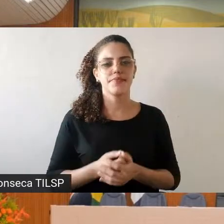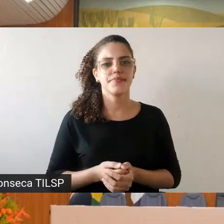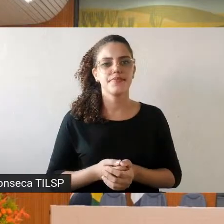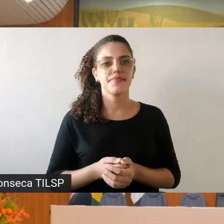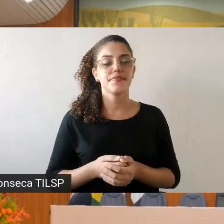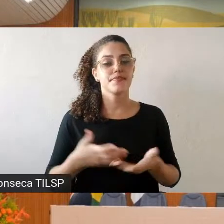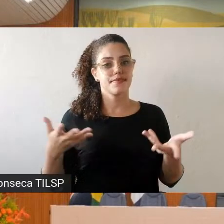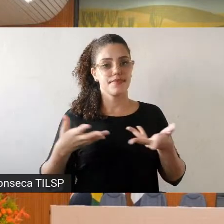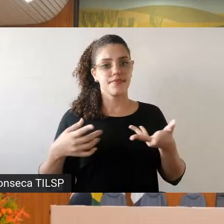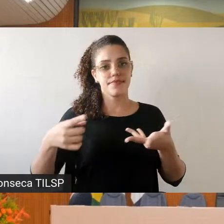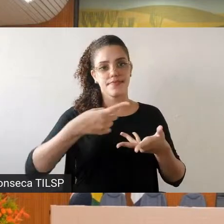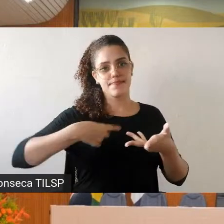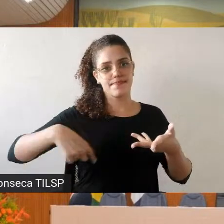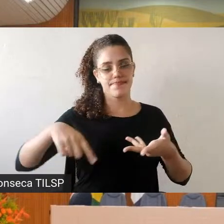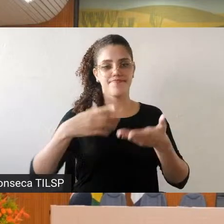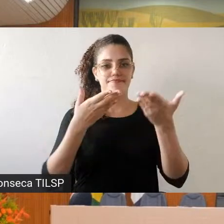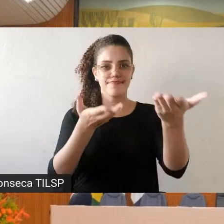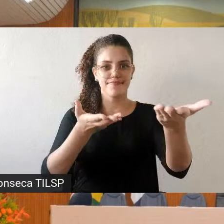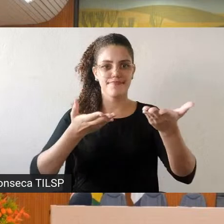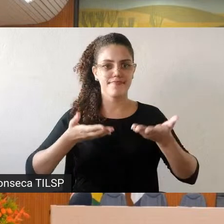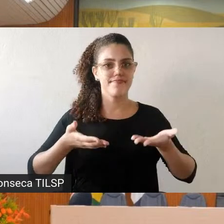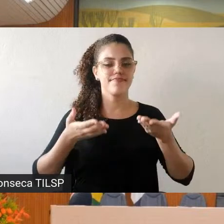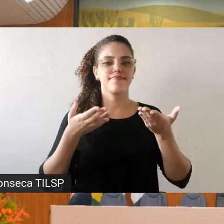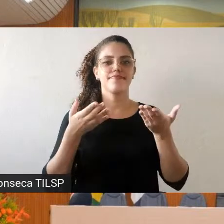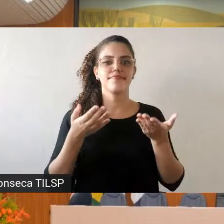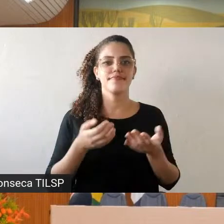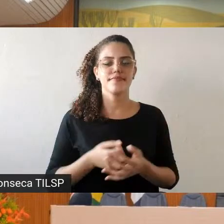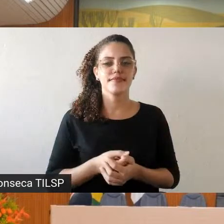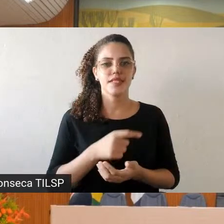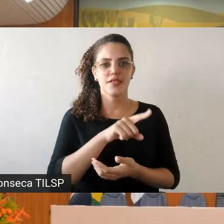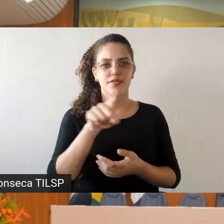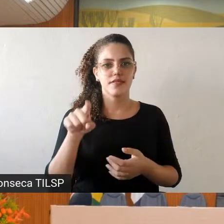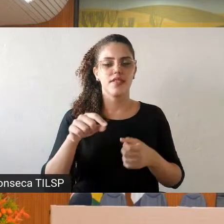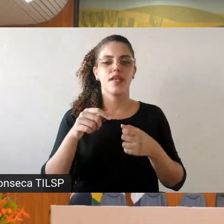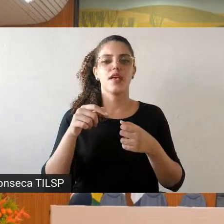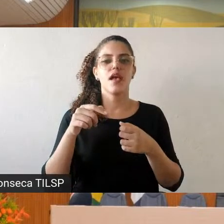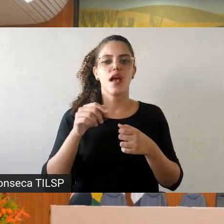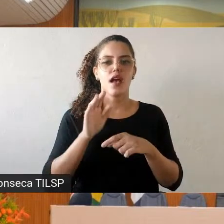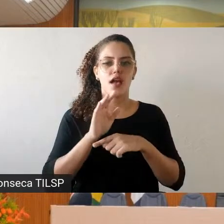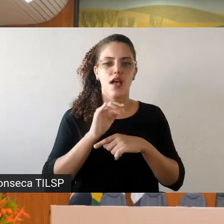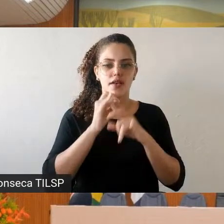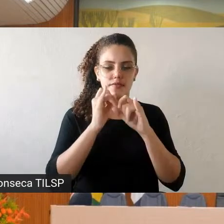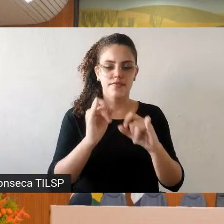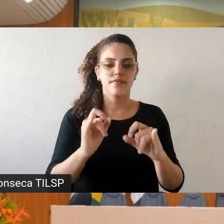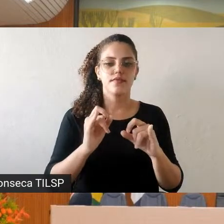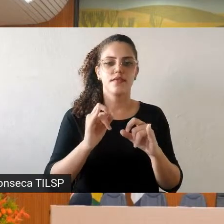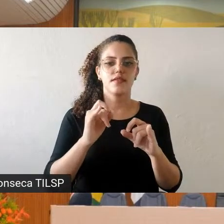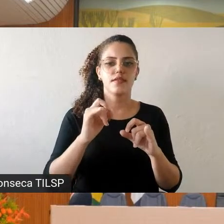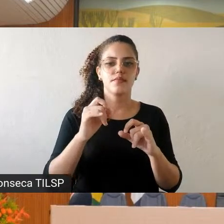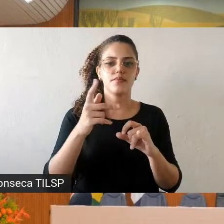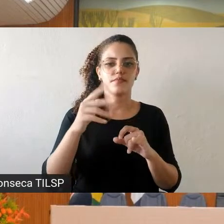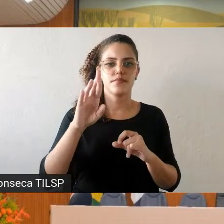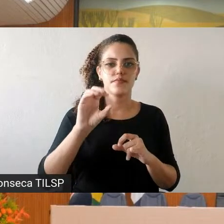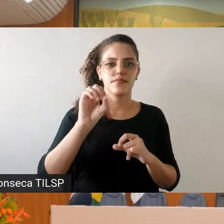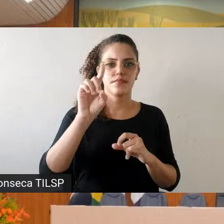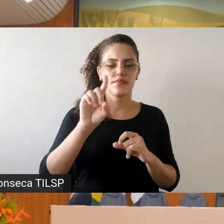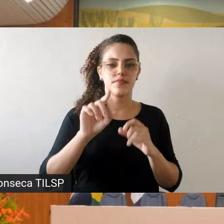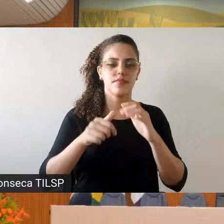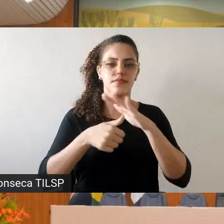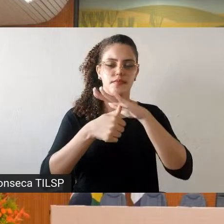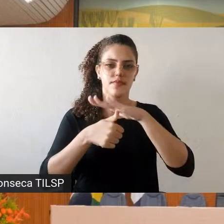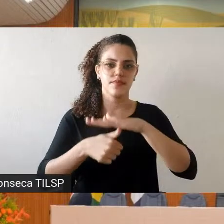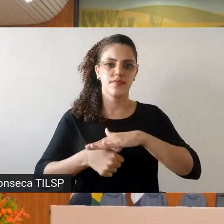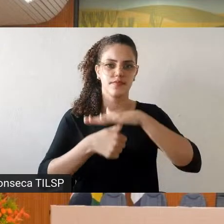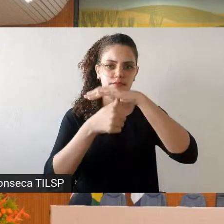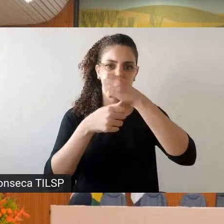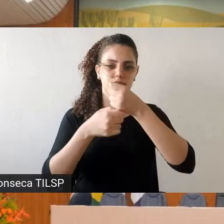que a Pró-Reitoria de Extensão estará aberta a partir dos seus programas, dos seus projetos, daquilo que ela desenvolve,